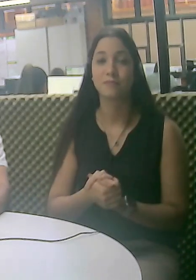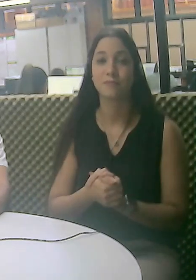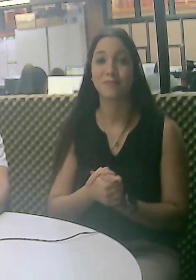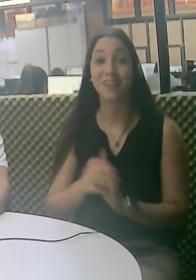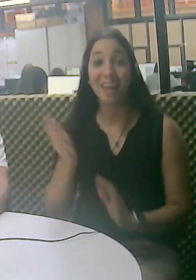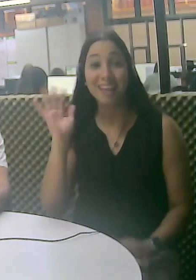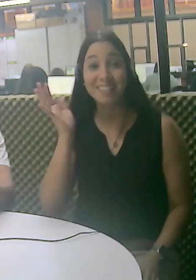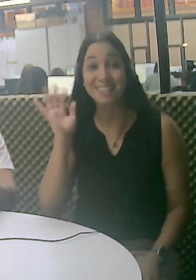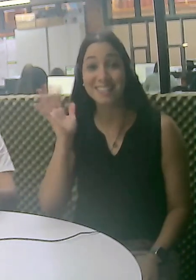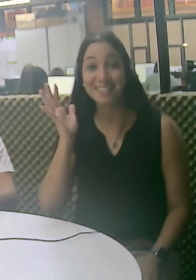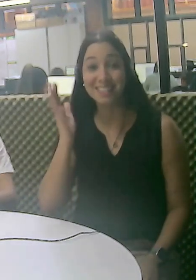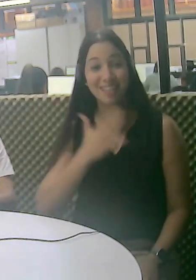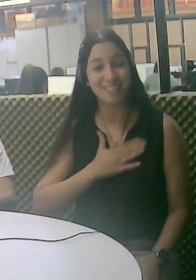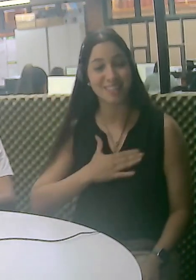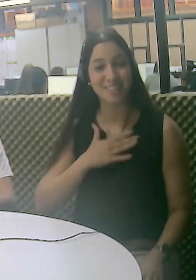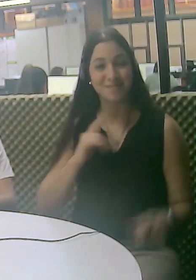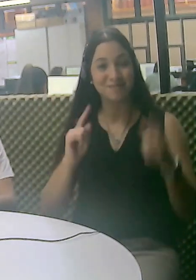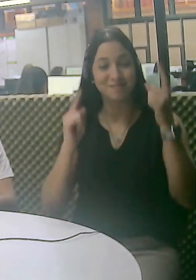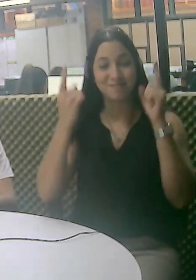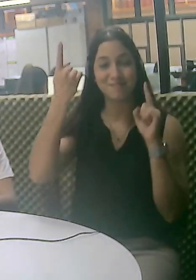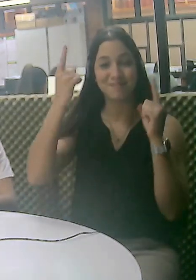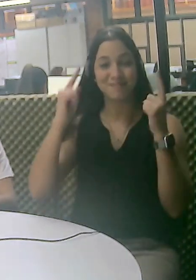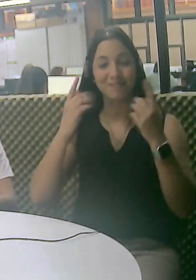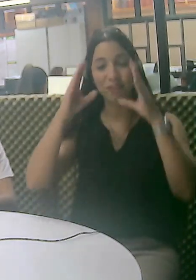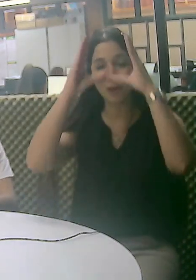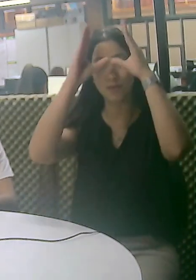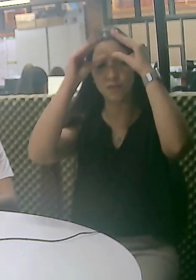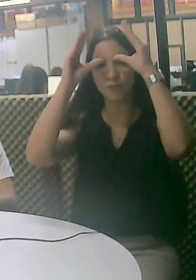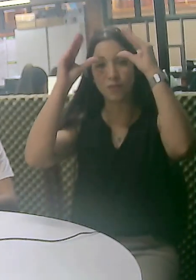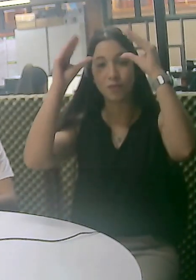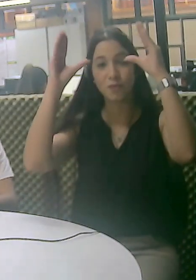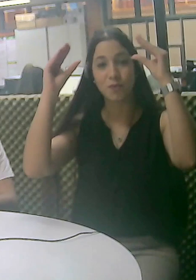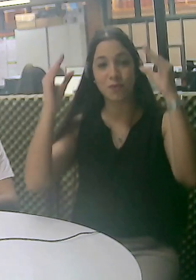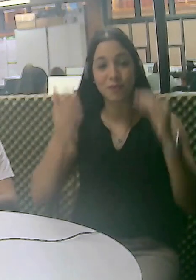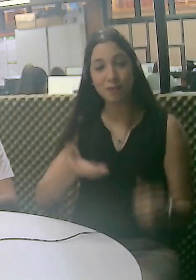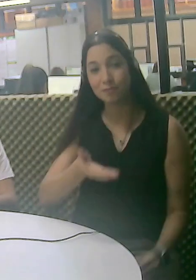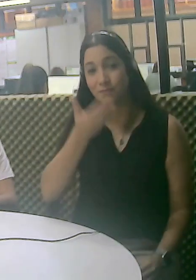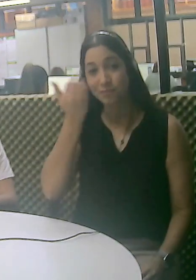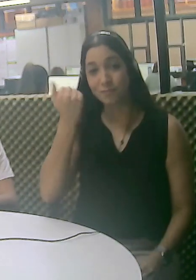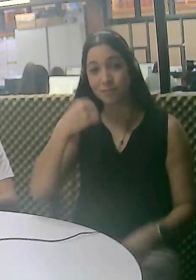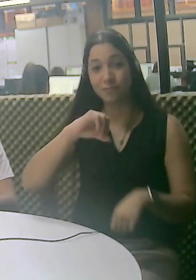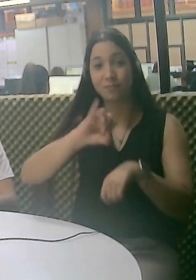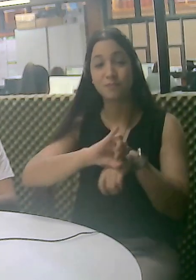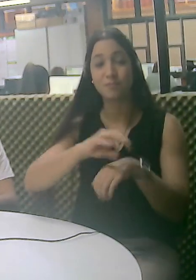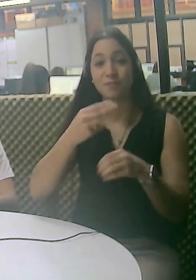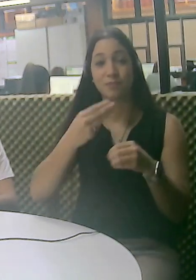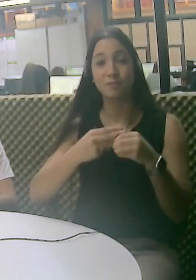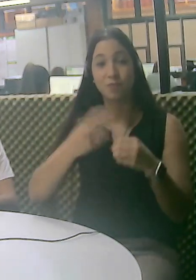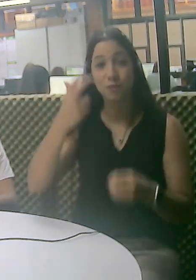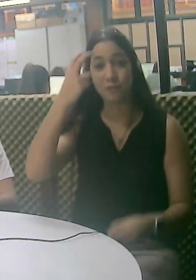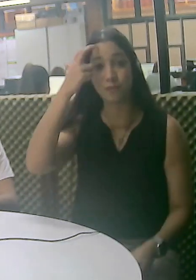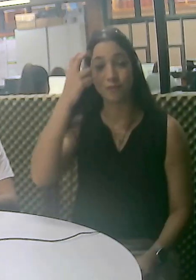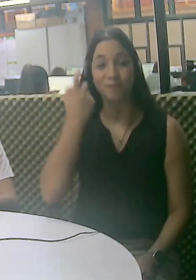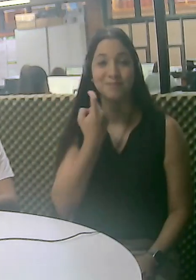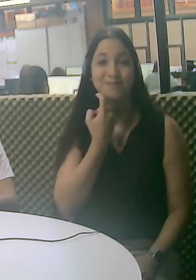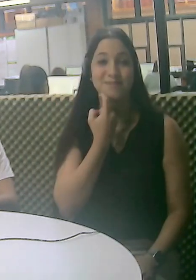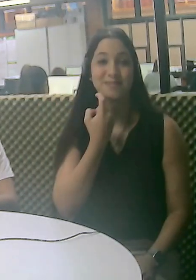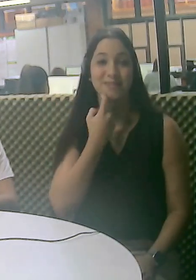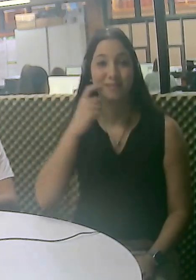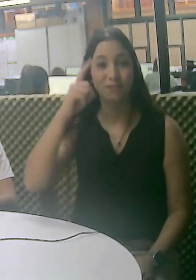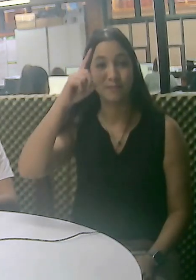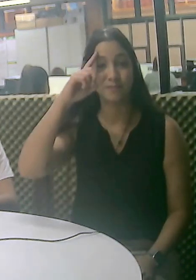Alô, pessoal, que gosta de uma folia serena, tranquila, venha ao Centro Municipal de Cultura na sexta-feira,